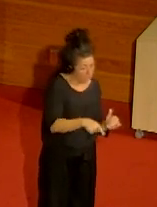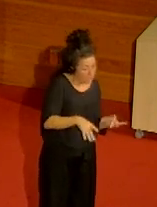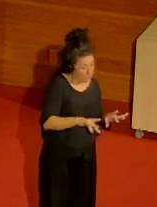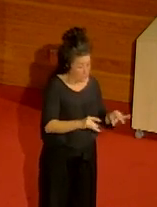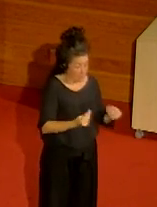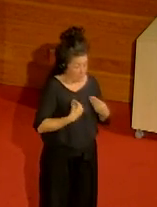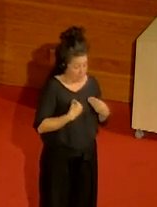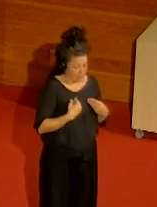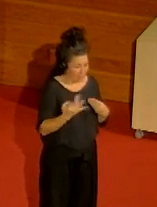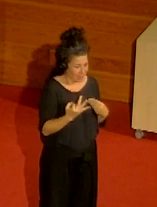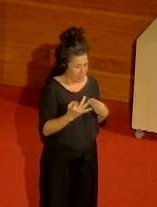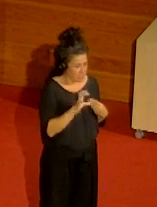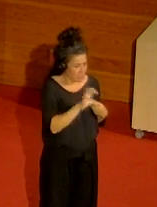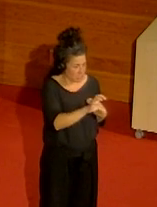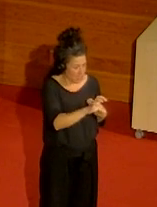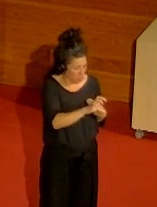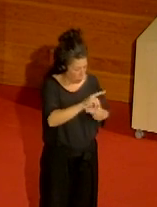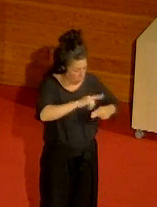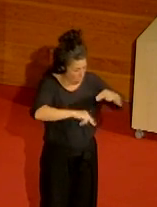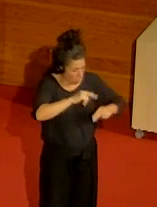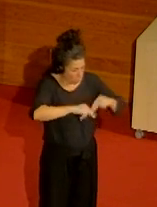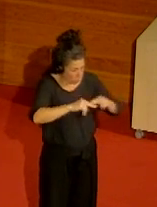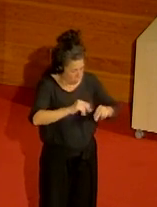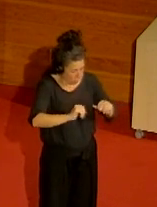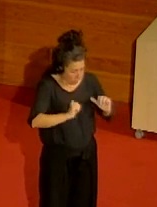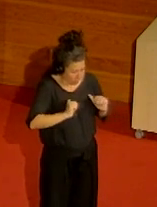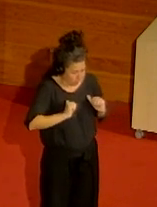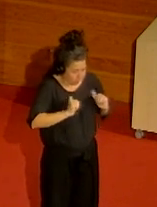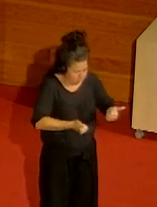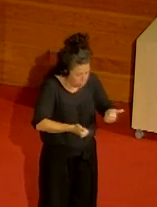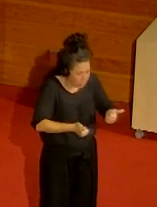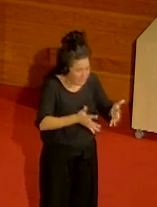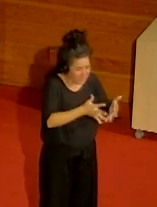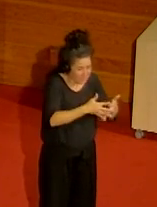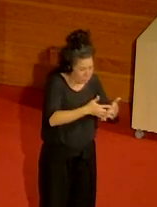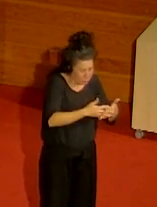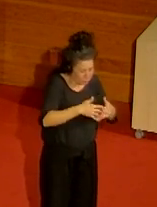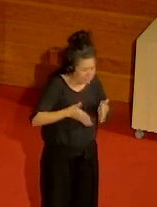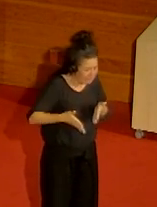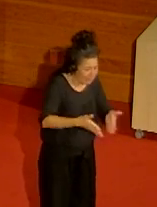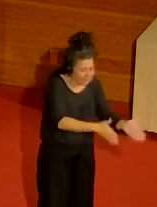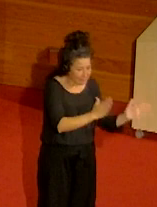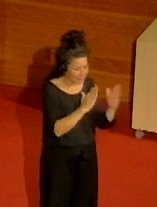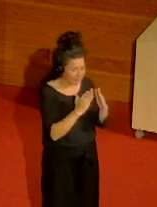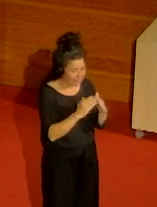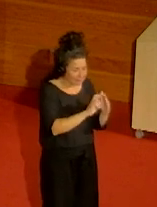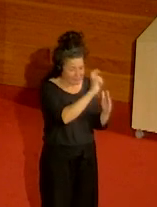pues había que construir prácticamente un estado de cero de hablamos de infraestructuras de carreteras de viviendas había muchas zonas despobladas que